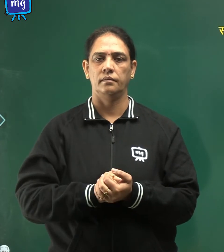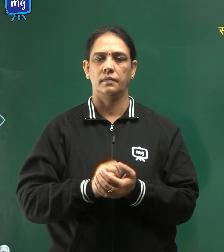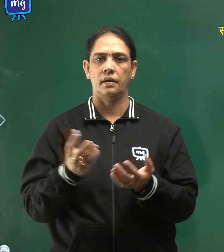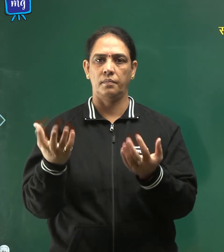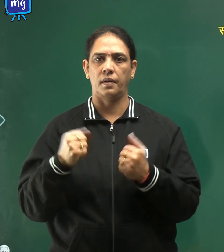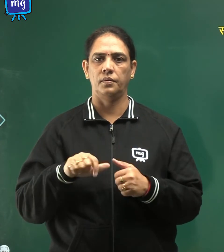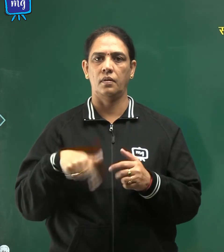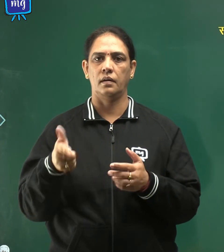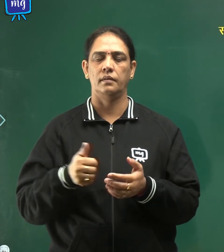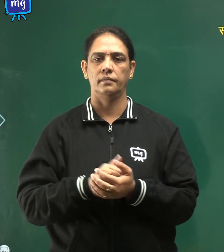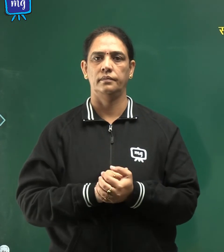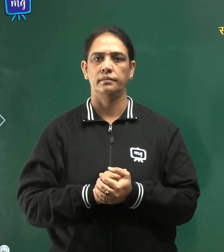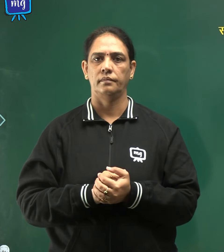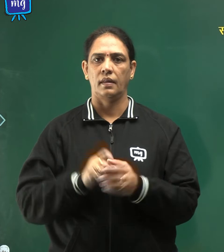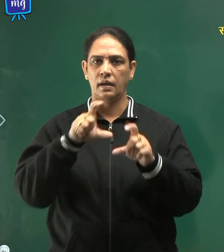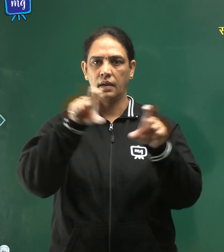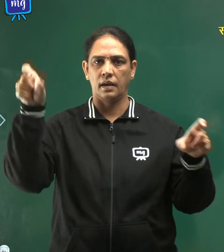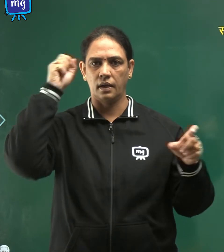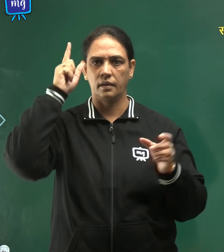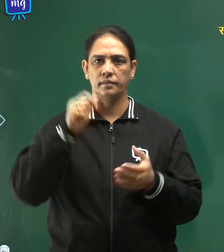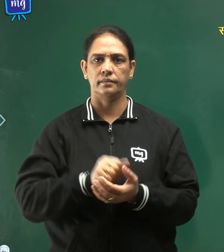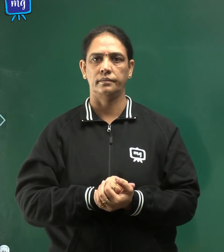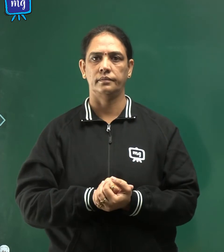प्राप्त हुआ। समझ आ गया?